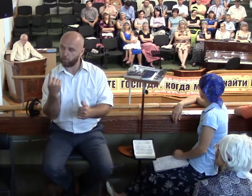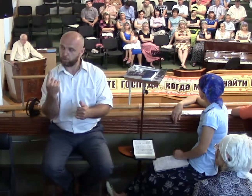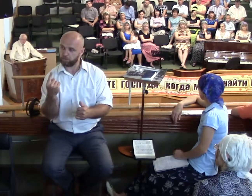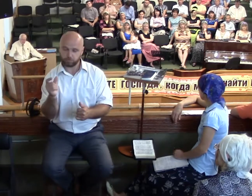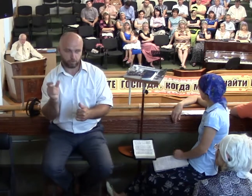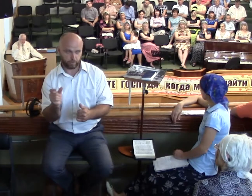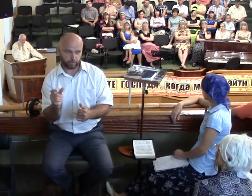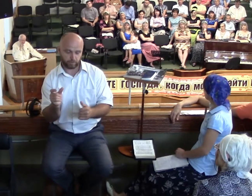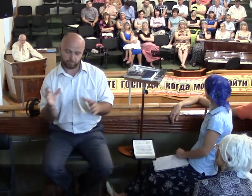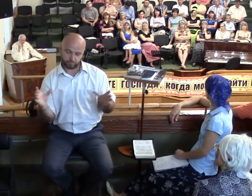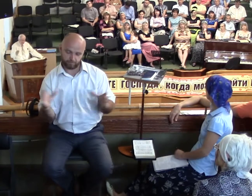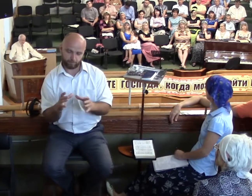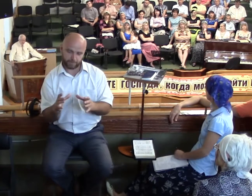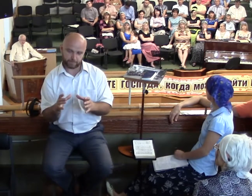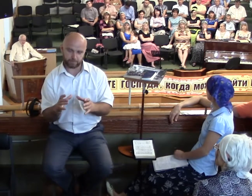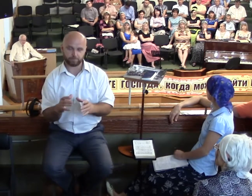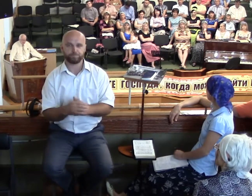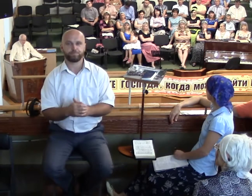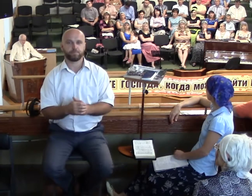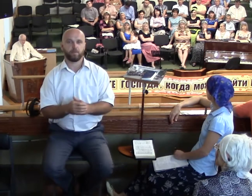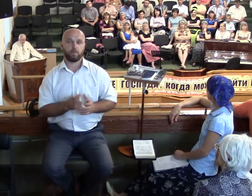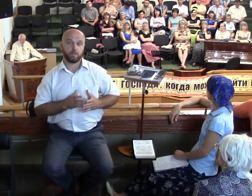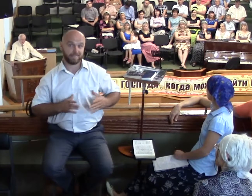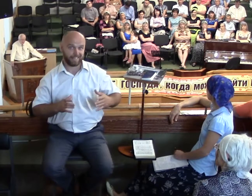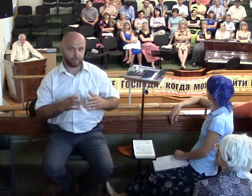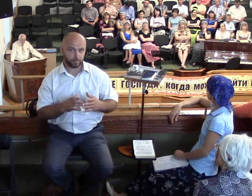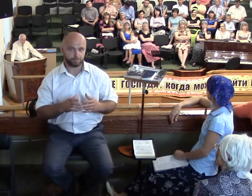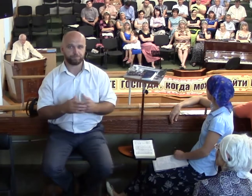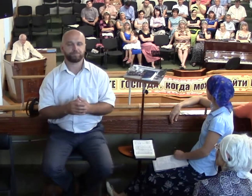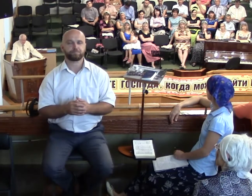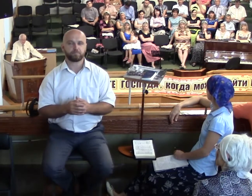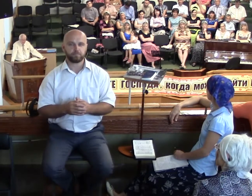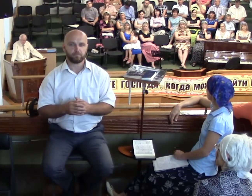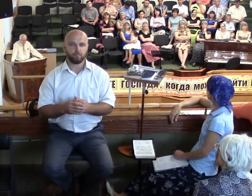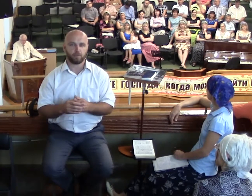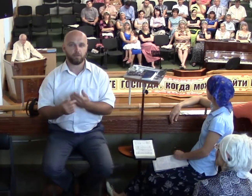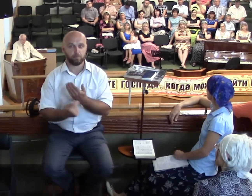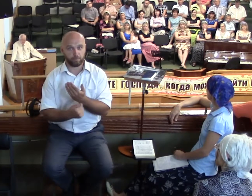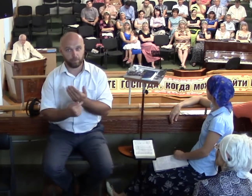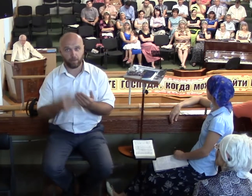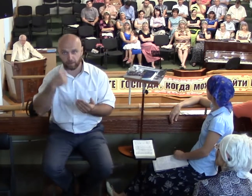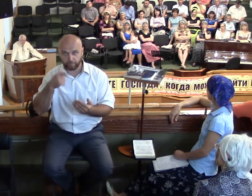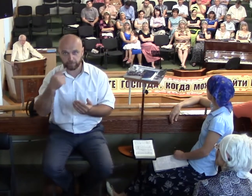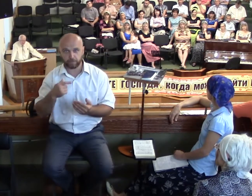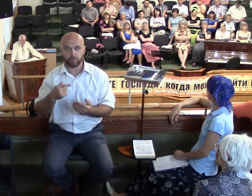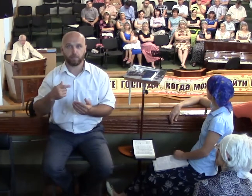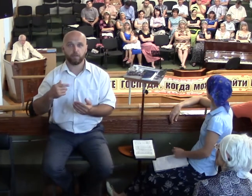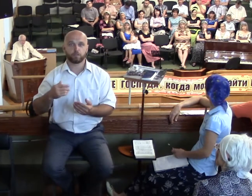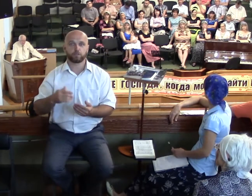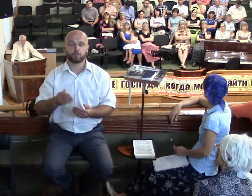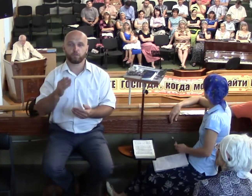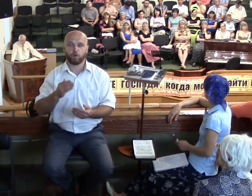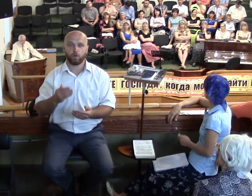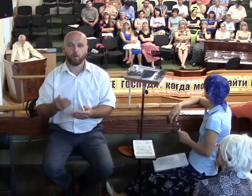Будьте, да, и если вы называете отцом того, который нелицеприятно судит каждого по делам, то